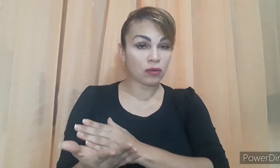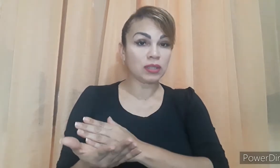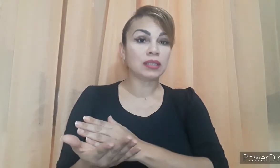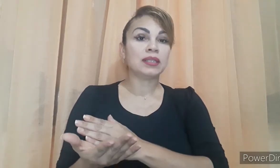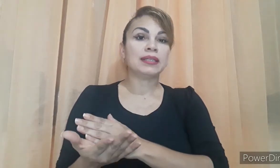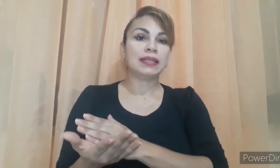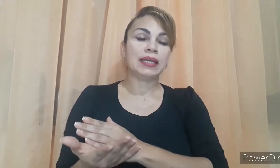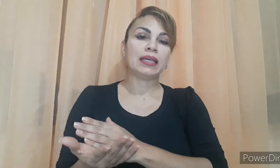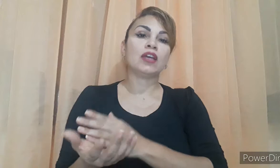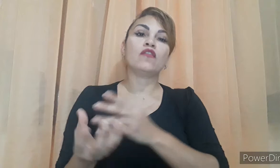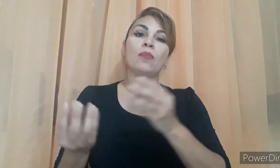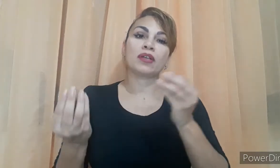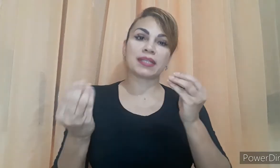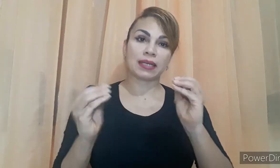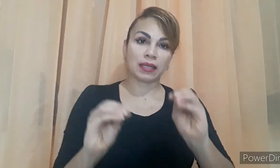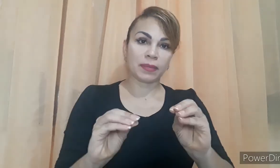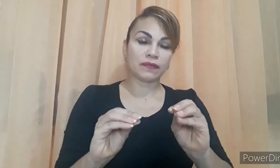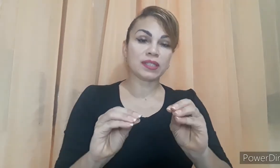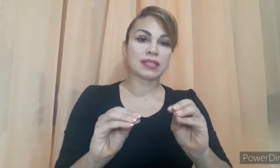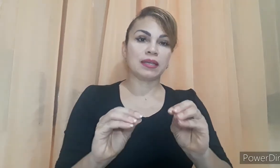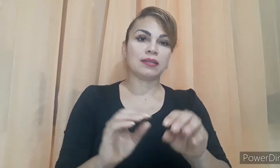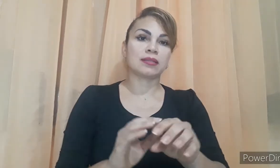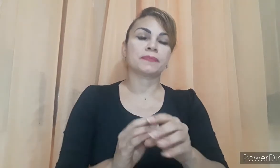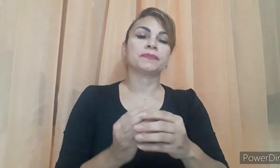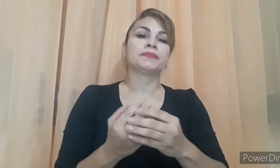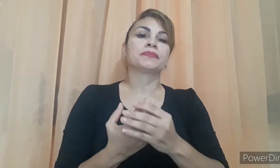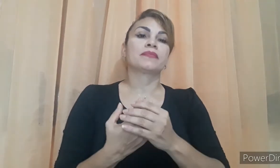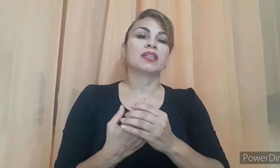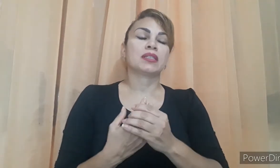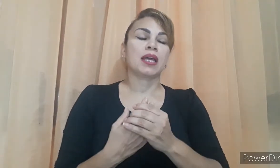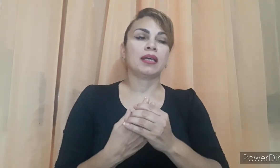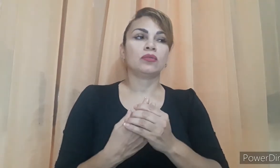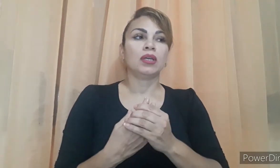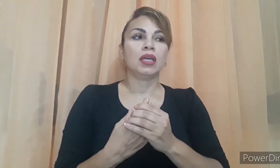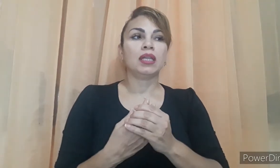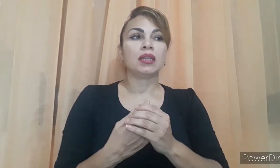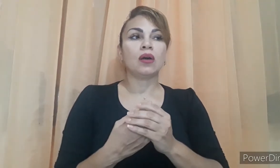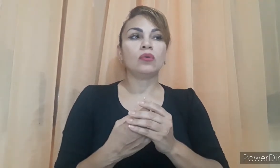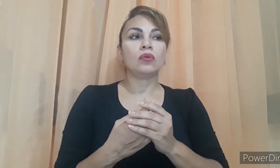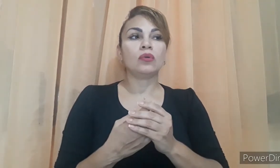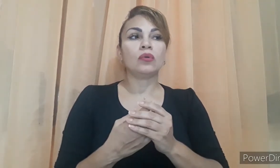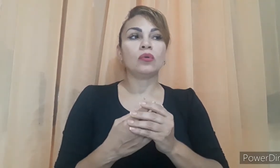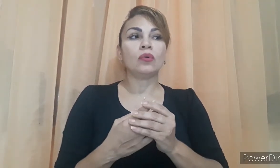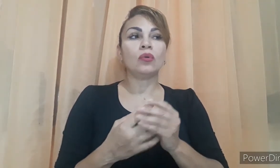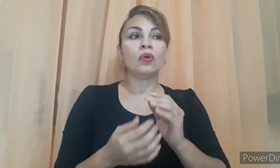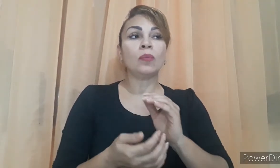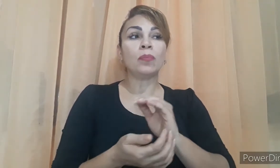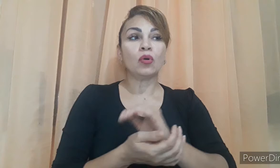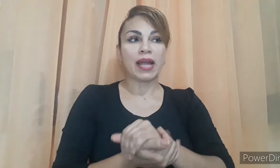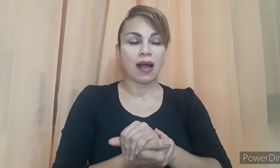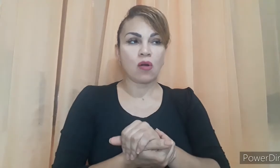aula, né, que eu vou postar aqui para vocês, certo? Então, o